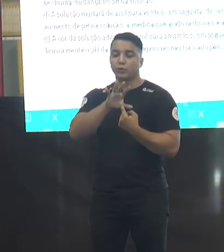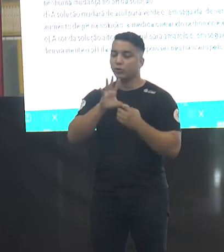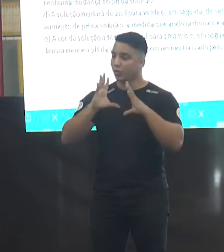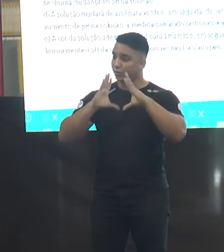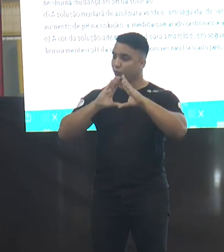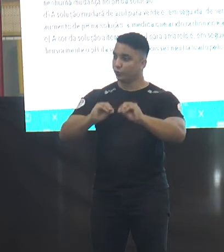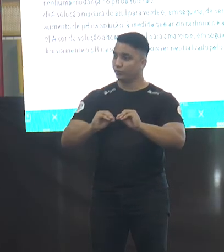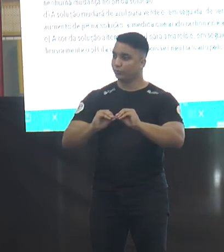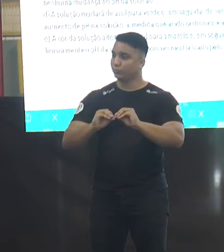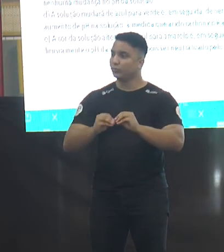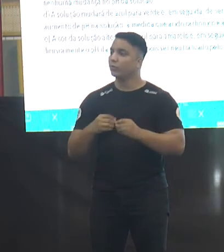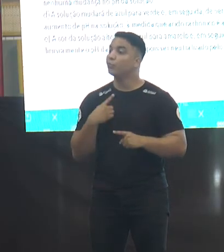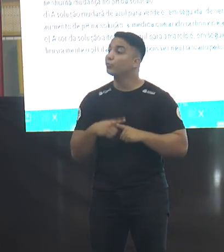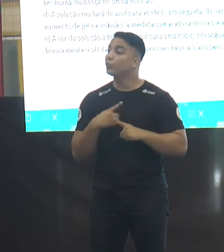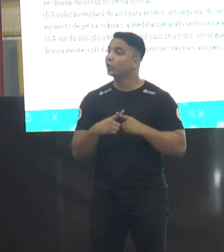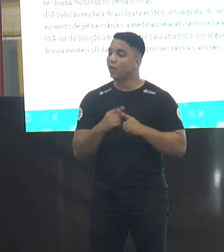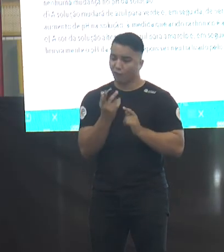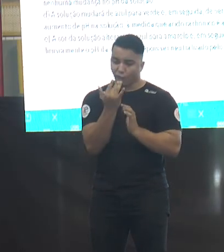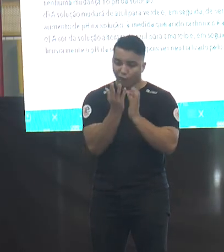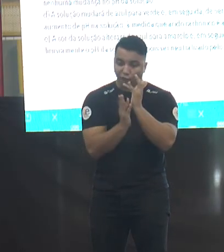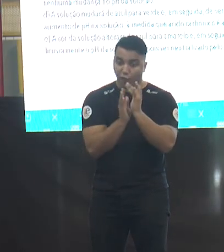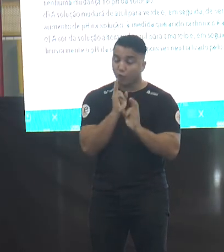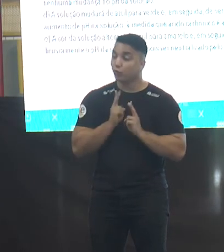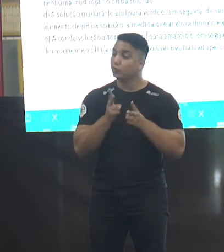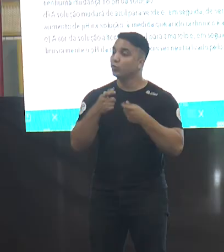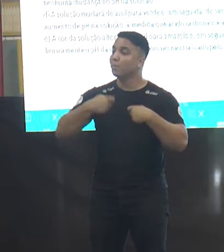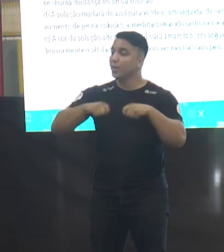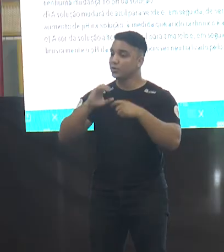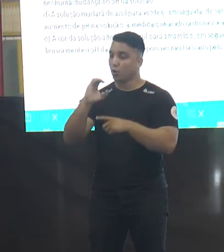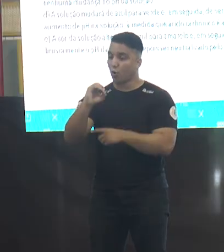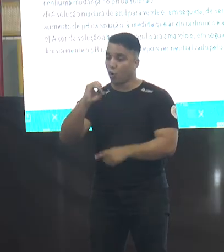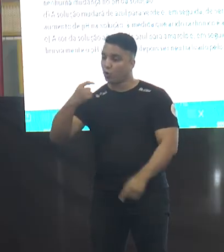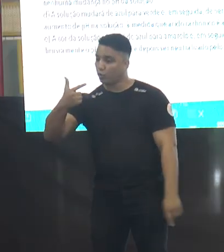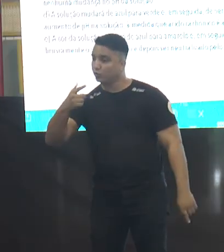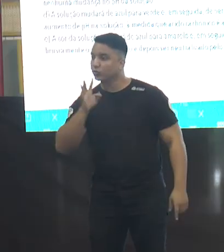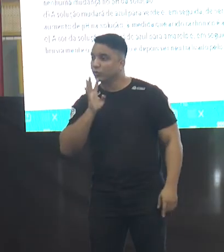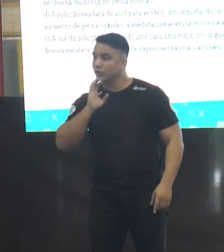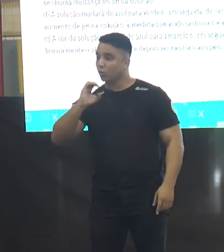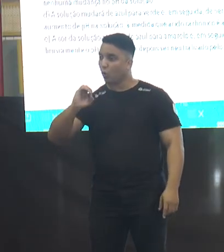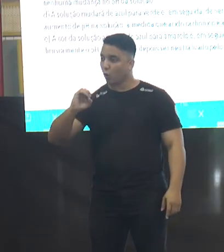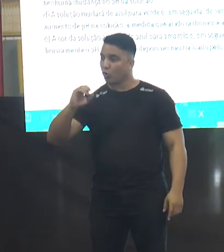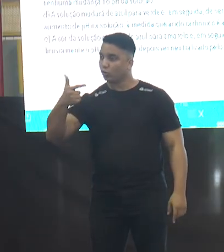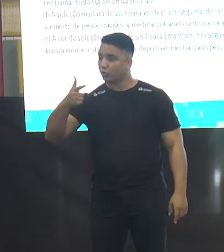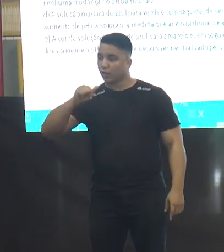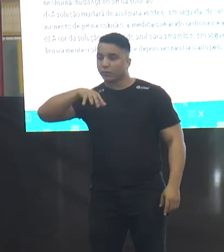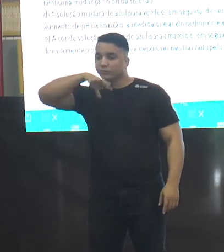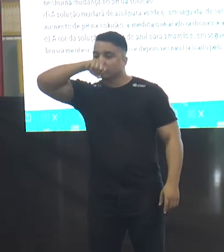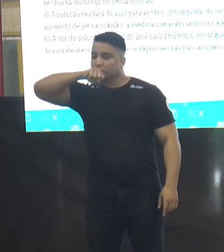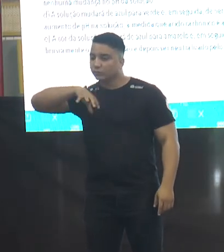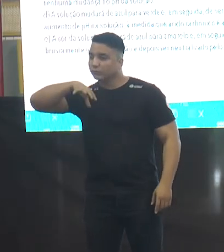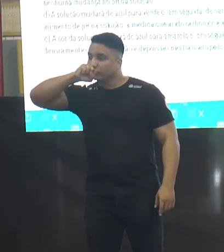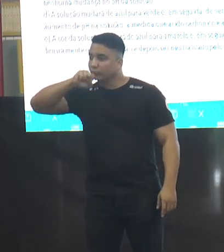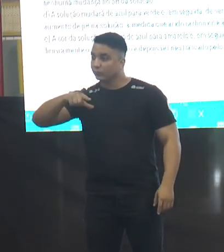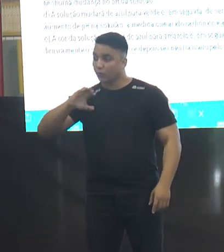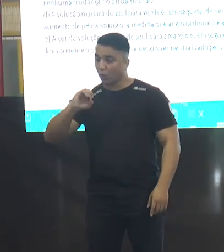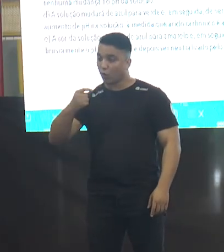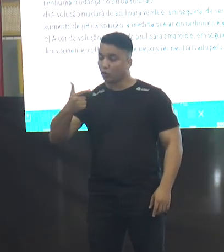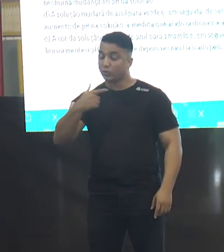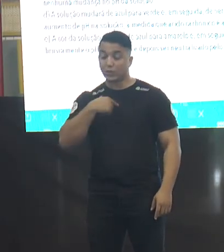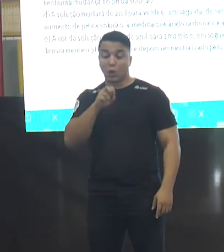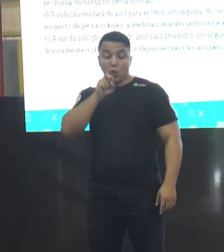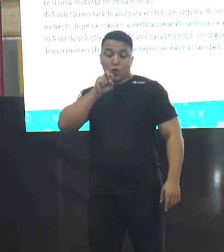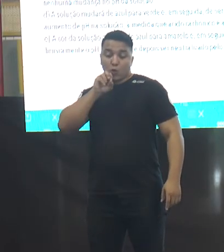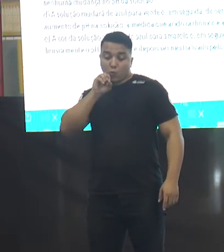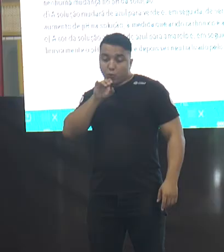combustão, para ter fogo, precisa de oxigênio. Quando você sopra, o que sai da sua